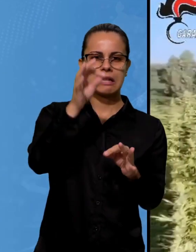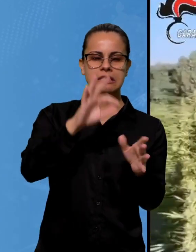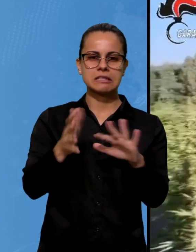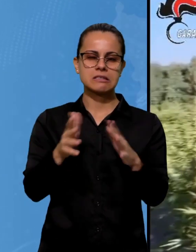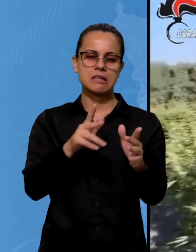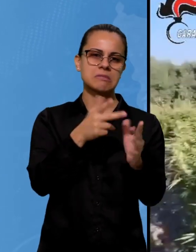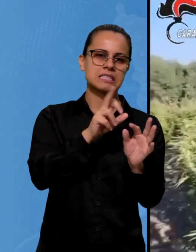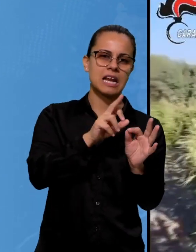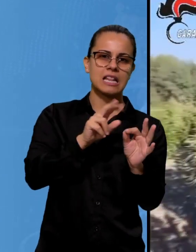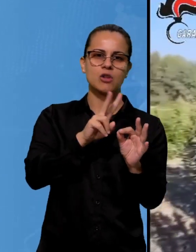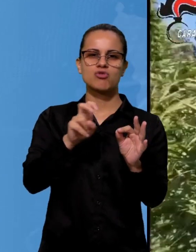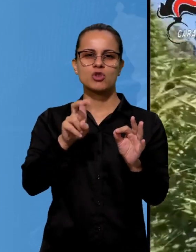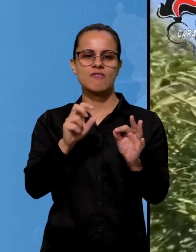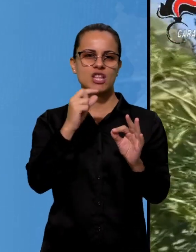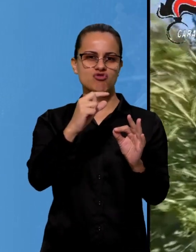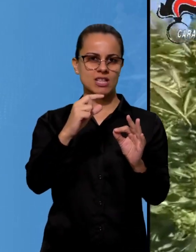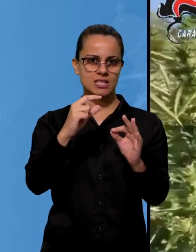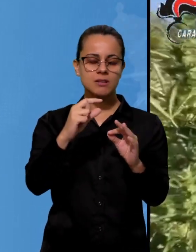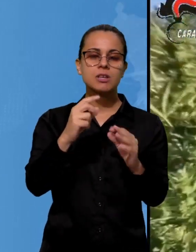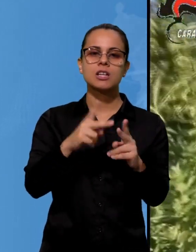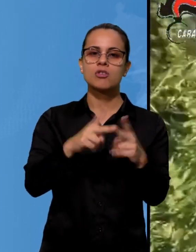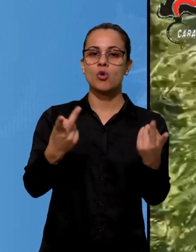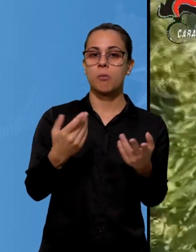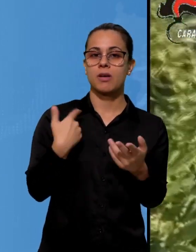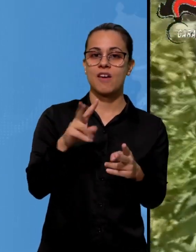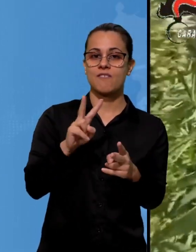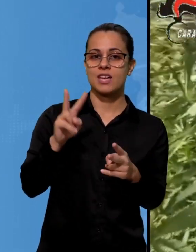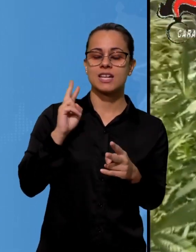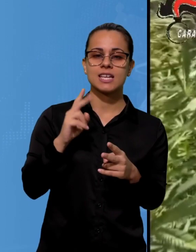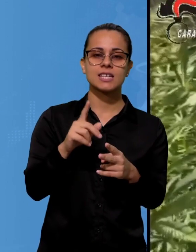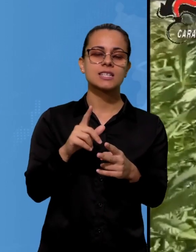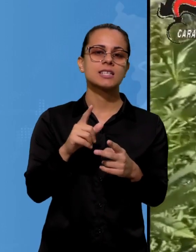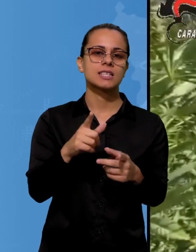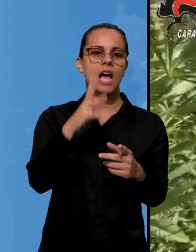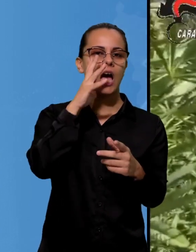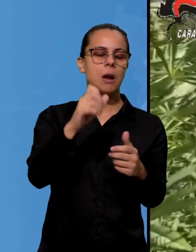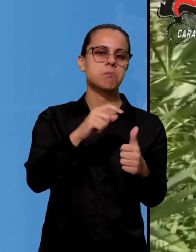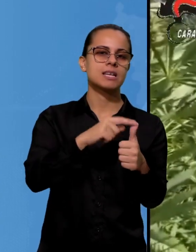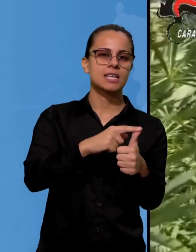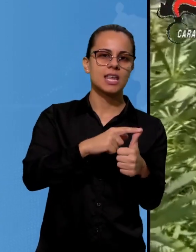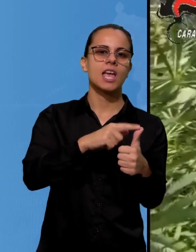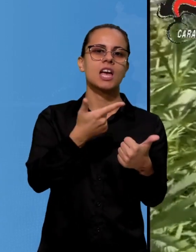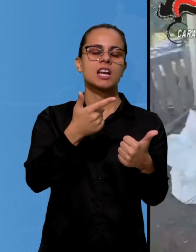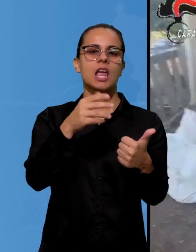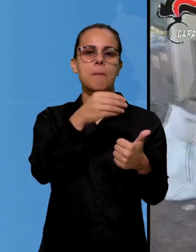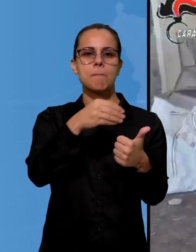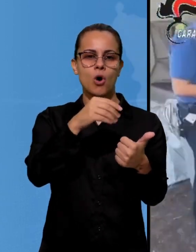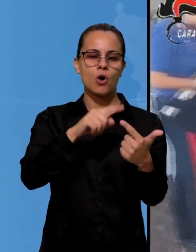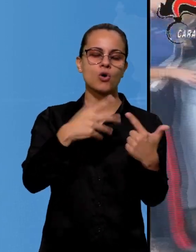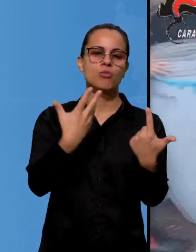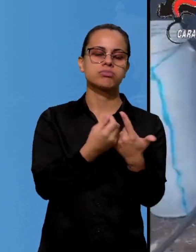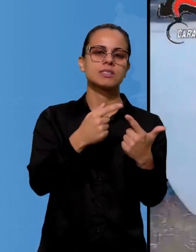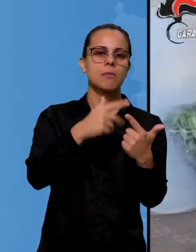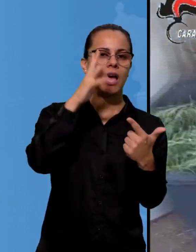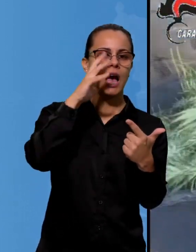30 e i 220 centimetri, è stata scoperta venerdì scorso dai carabinieri del nucleo operativo e radiomobile della compagnia di Mogoro e del nucleo